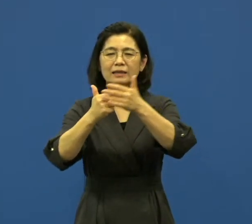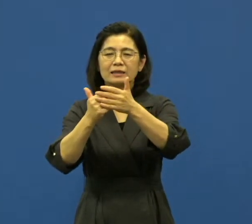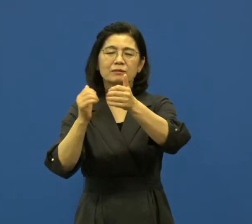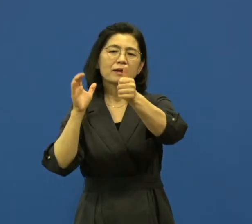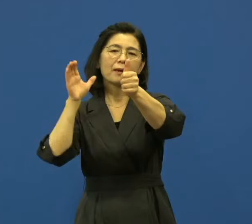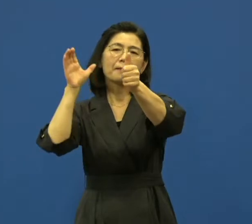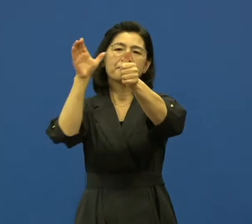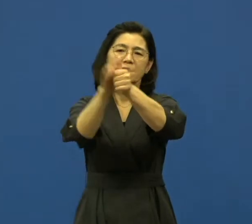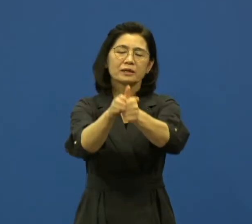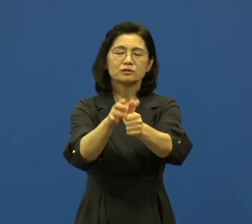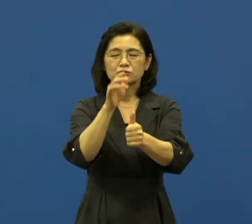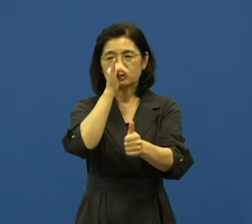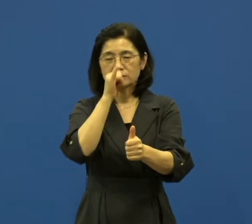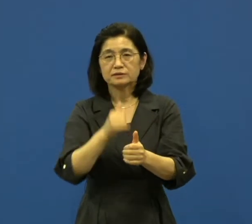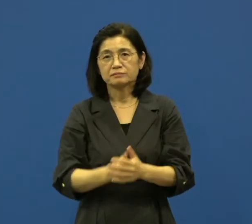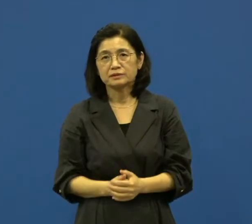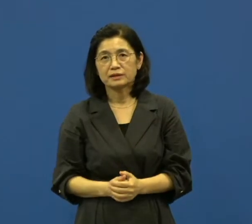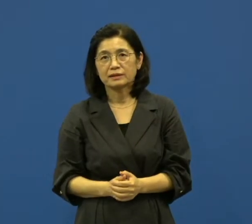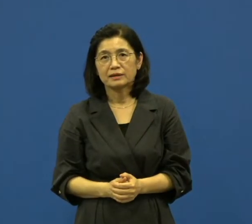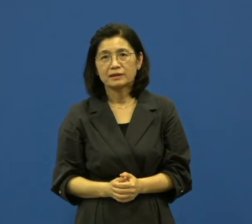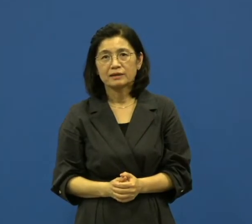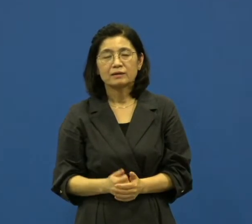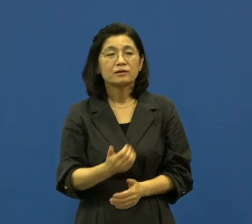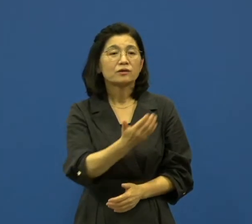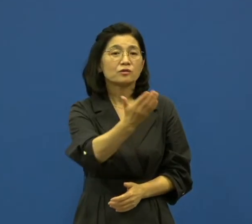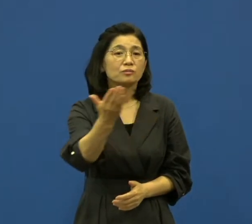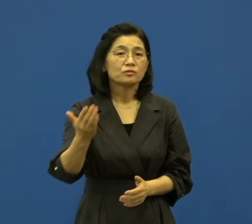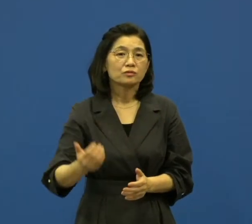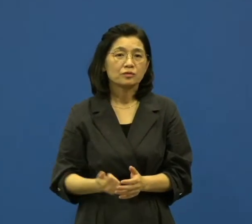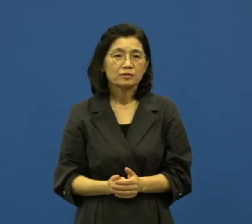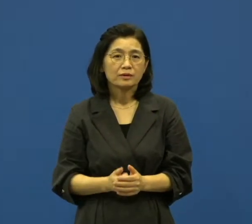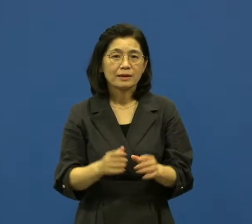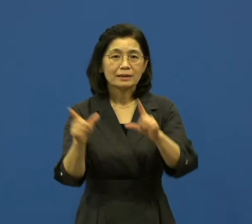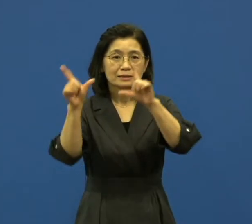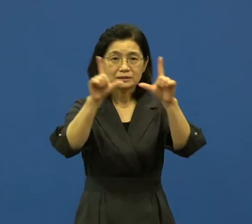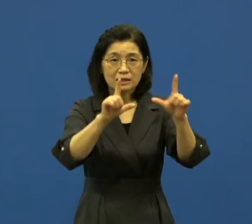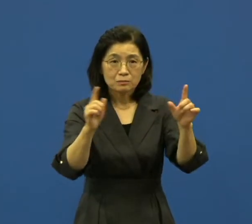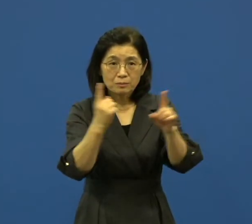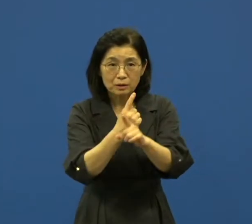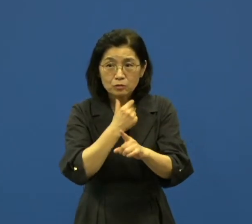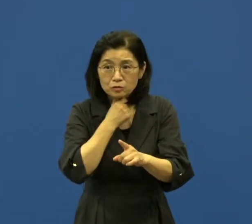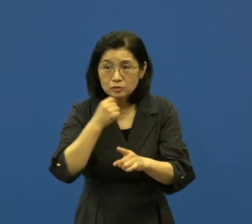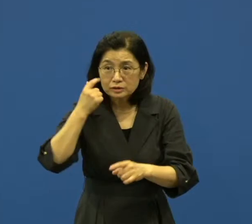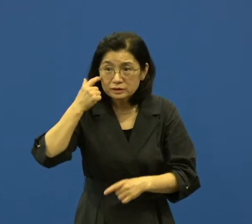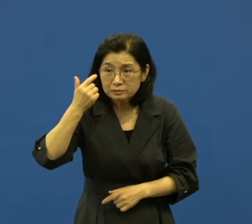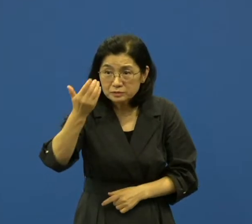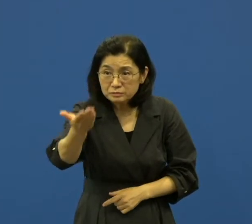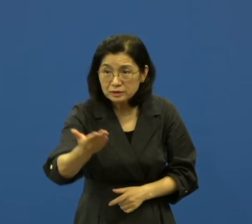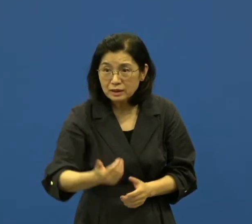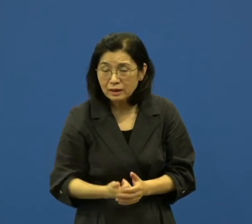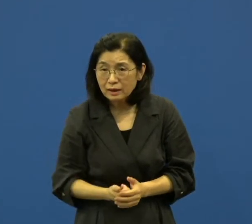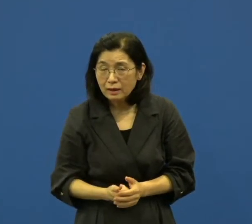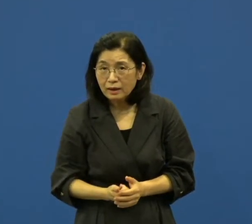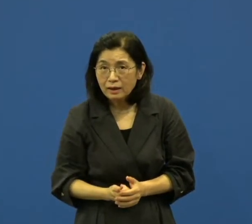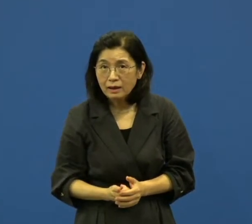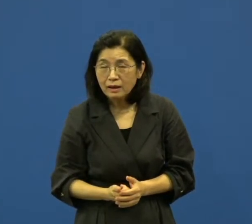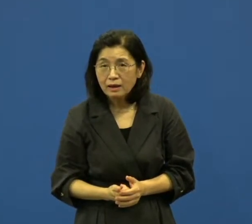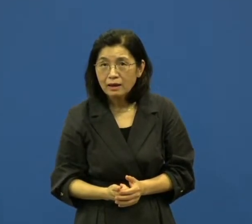경주를 해야 하는 것입니다. 사랑하는 성도 여러분, 삶을 바꾸고 싶습니까? 삶을 바꾸고 싶다면